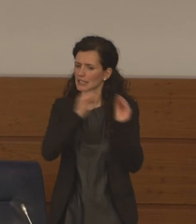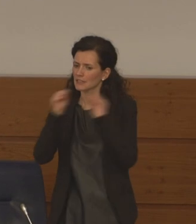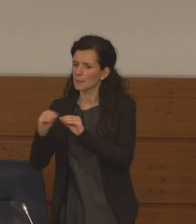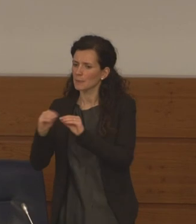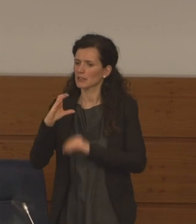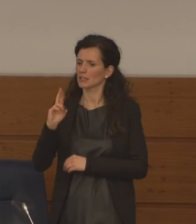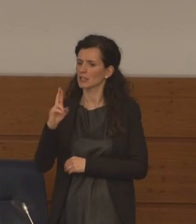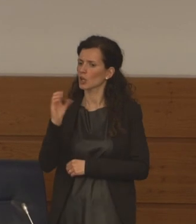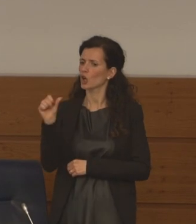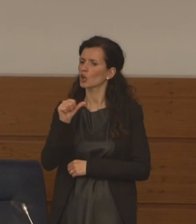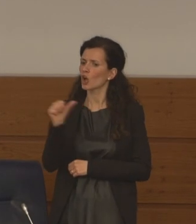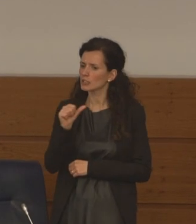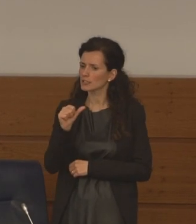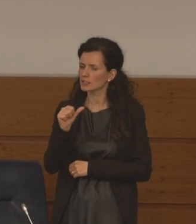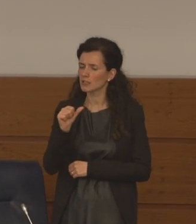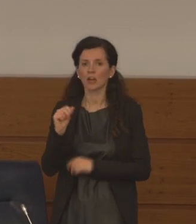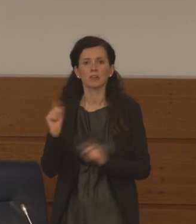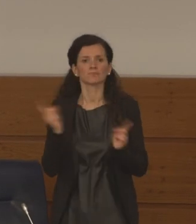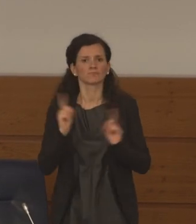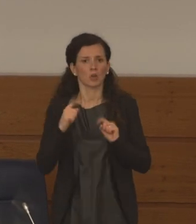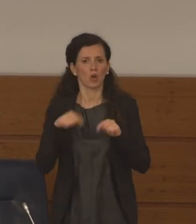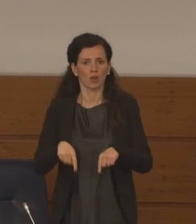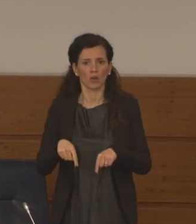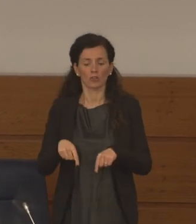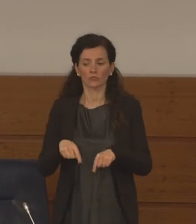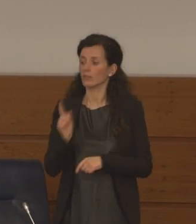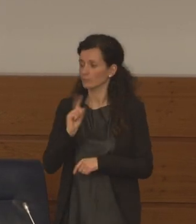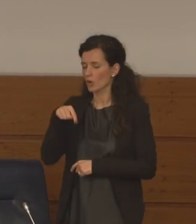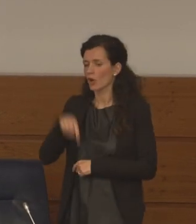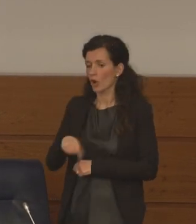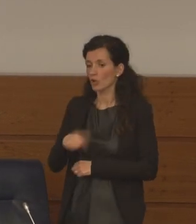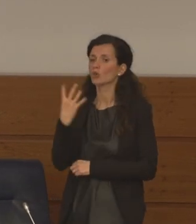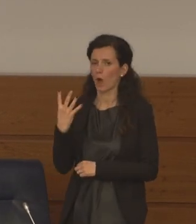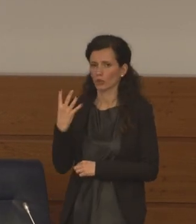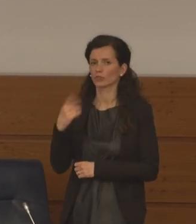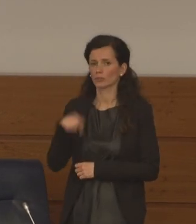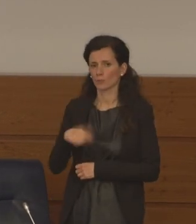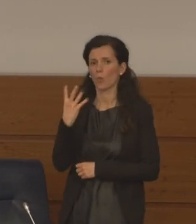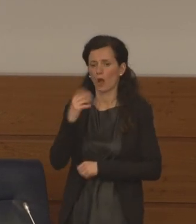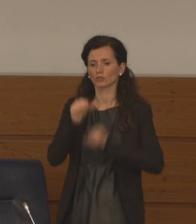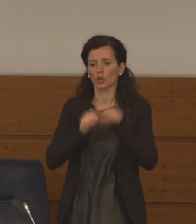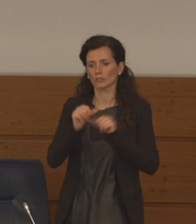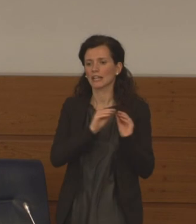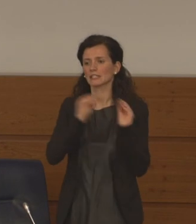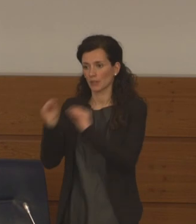no che io sappia oggi 4 oggi ok